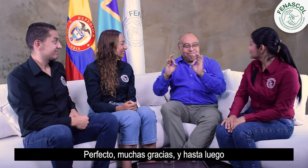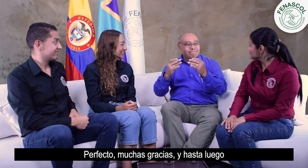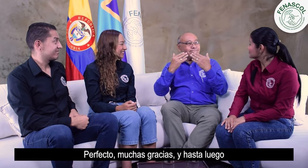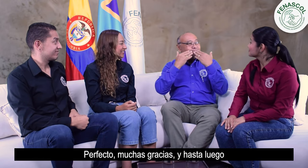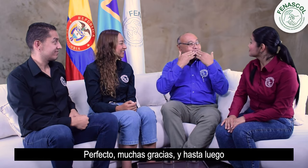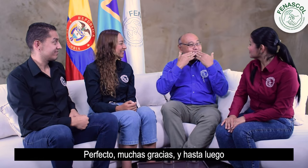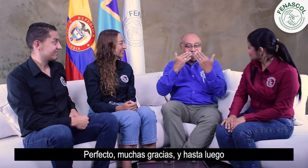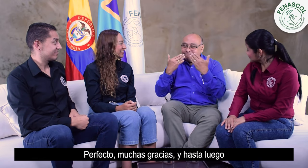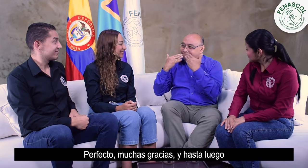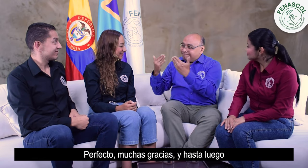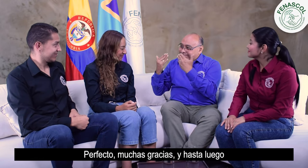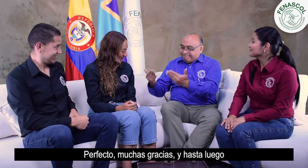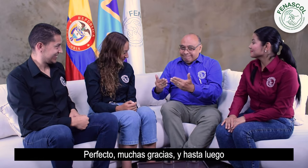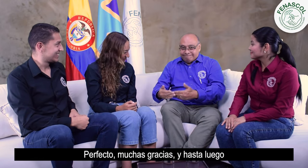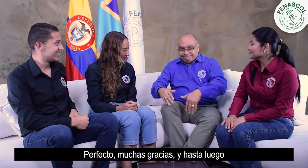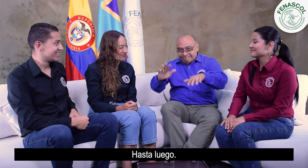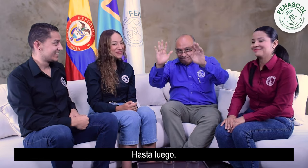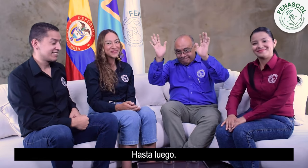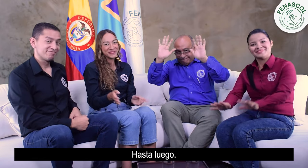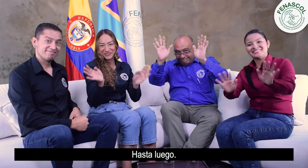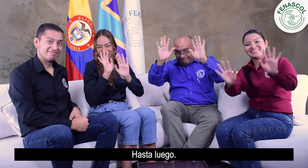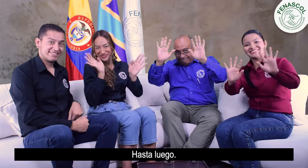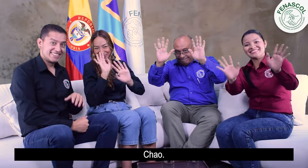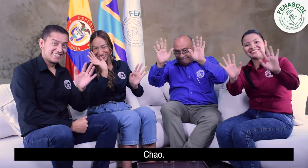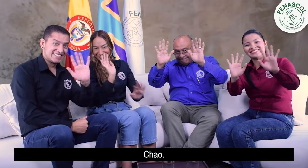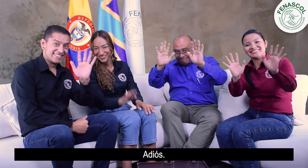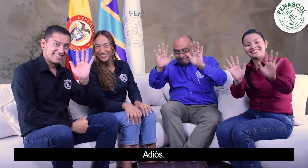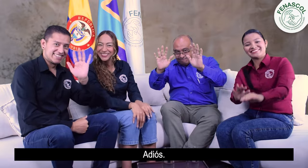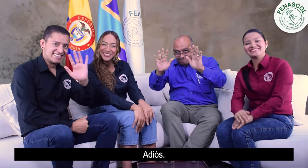Perfecto. Muchas gracias y hasta luego. Hasta luego. Chao. Adiós.